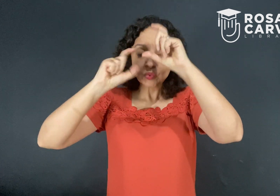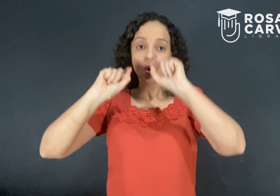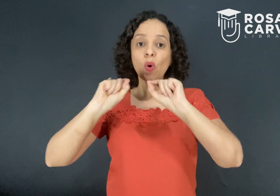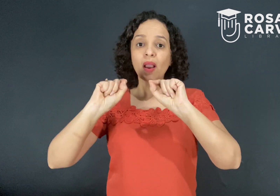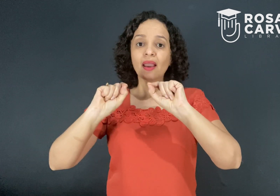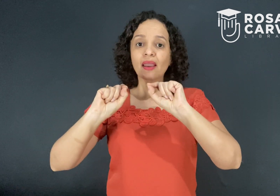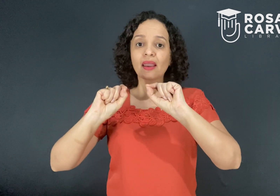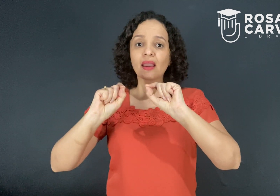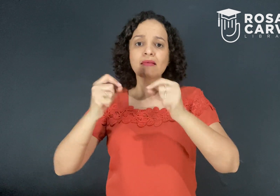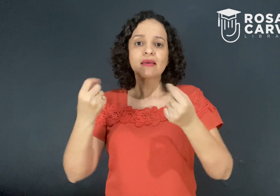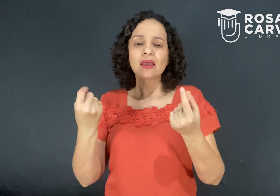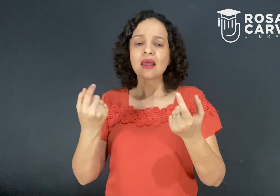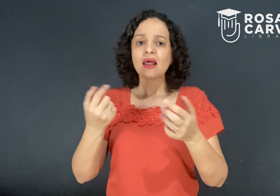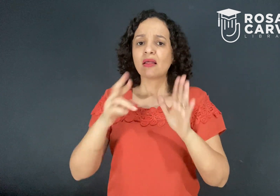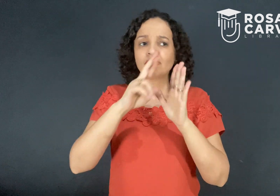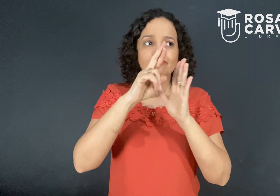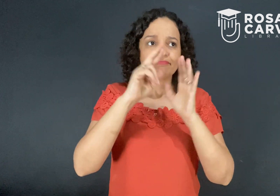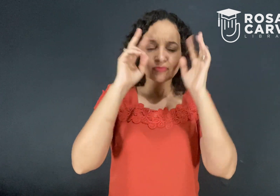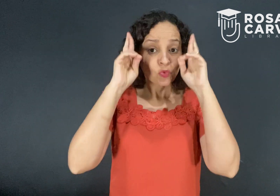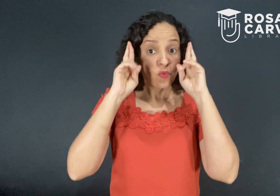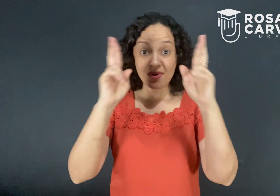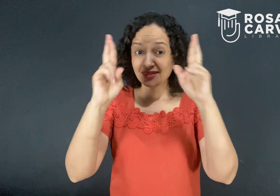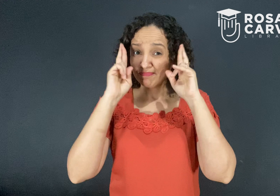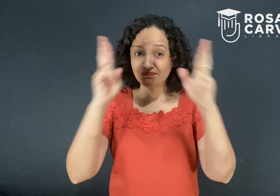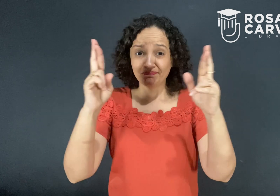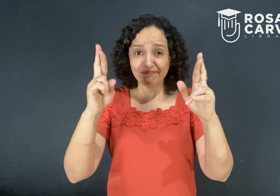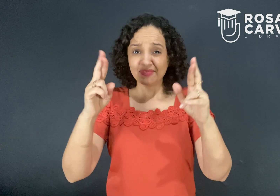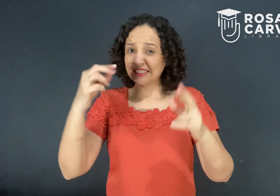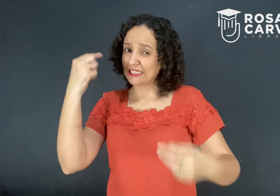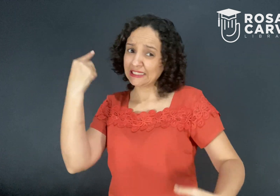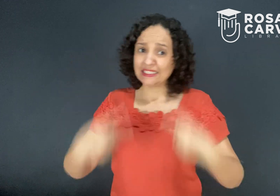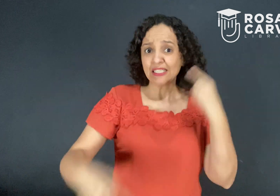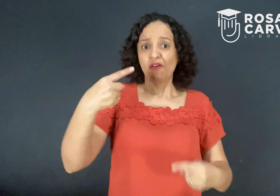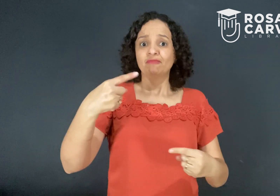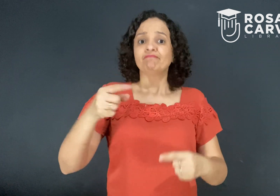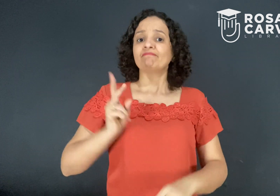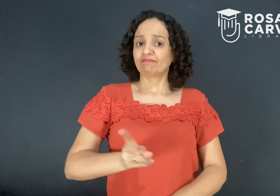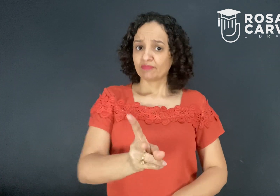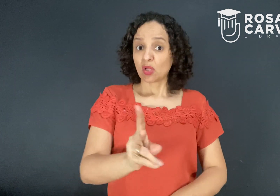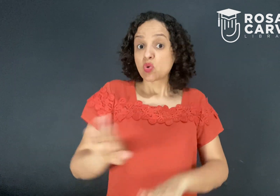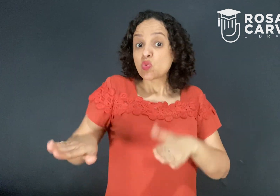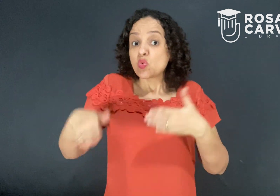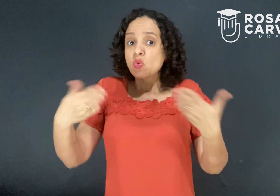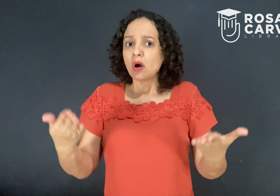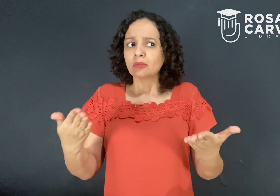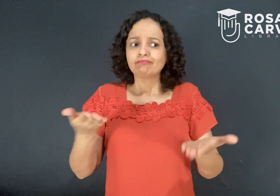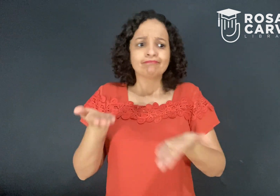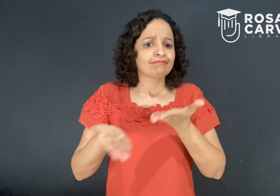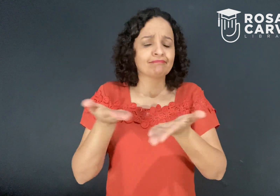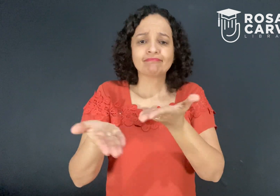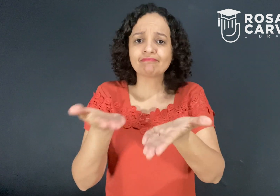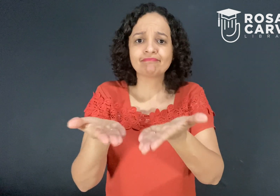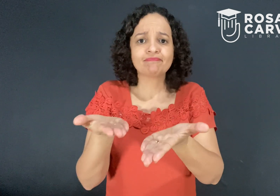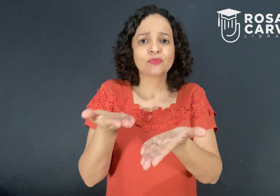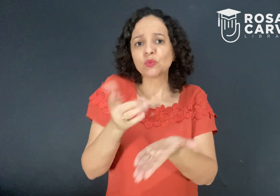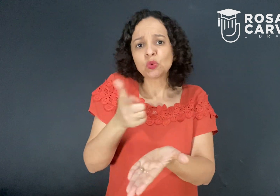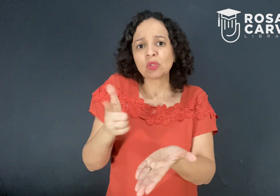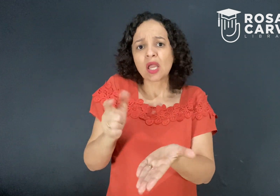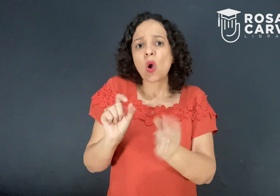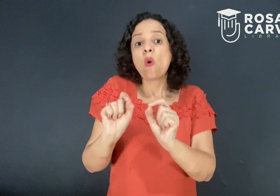transtorno positivo desafiador. E quando não é tratado, isso traz prejuízos para a pessoa que